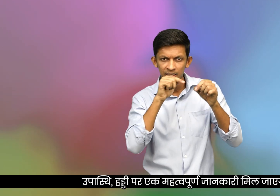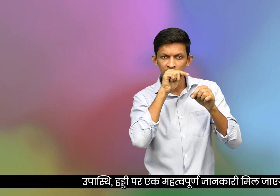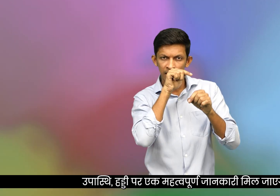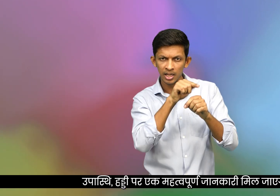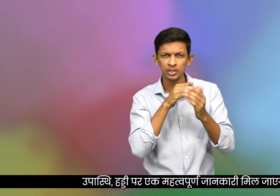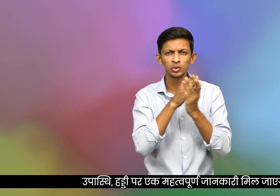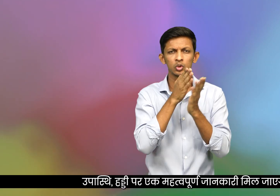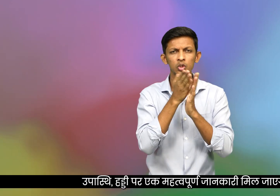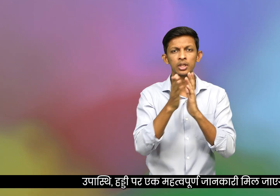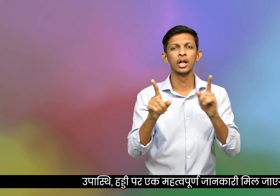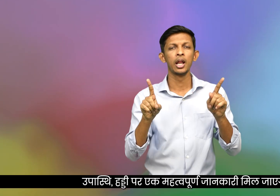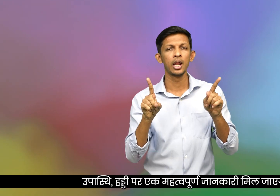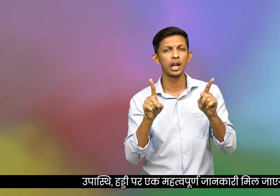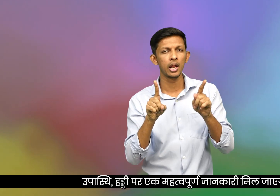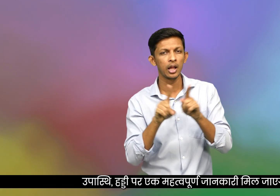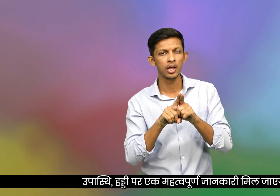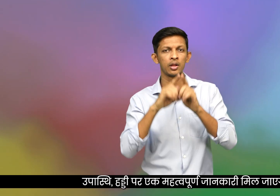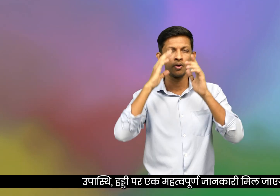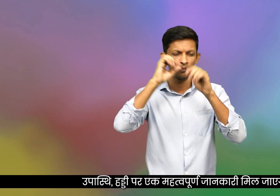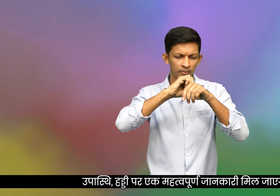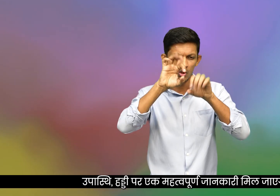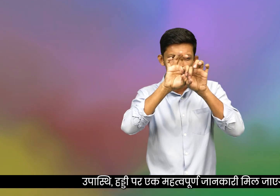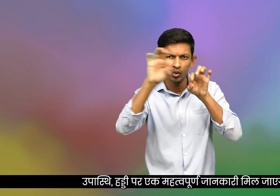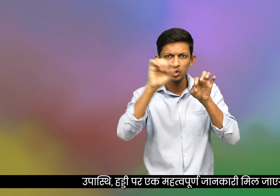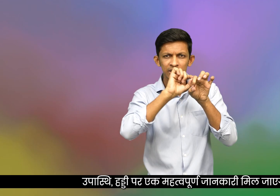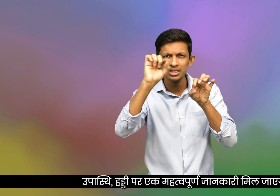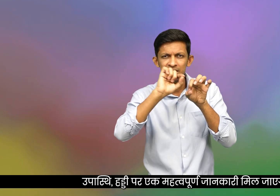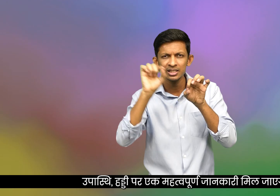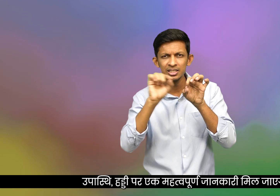उपस्थिति, हड्डी पर एक महत्वपूर्ण जानकारी मिल जाएगी।